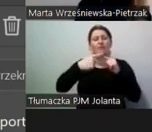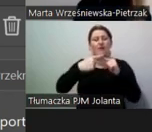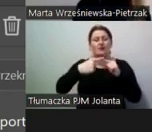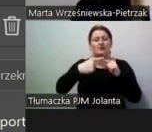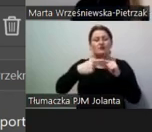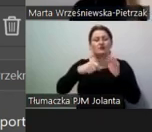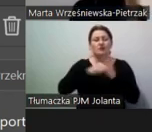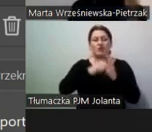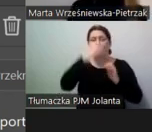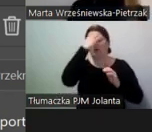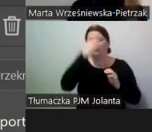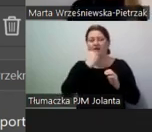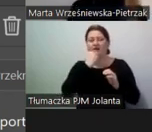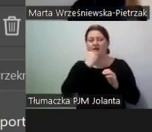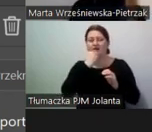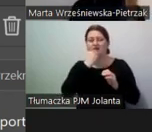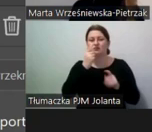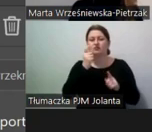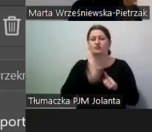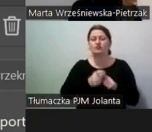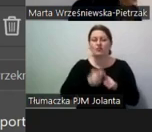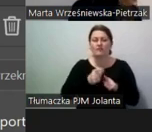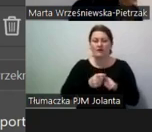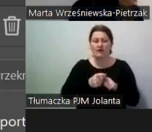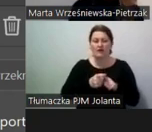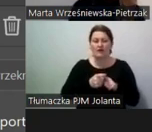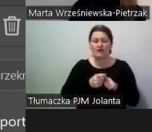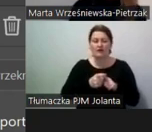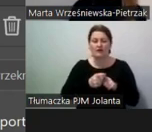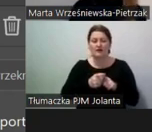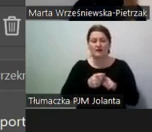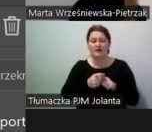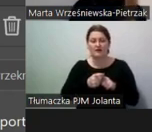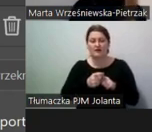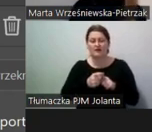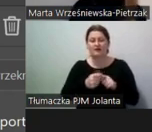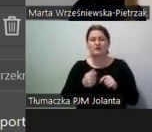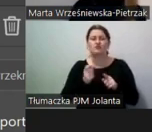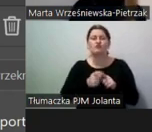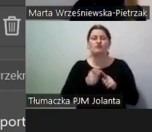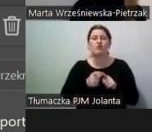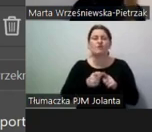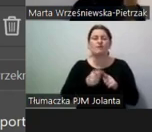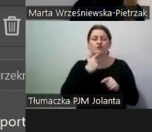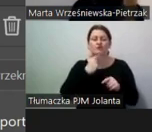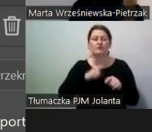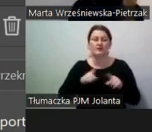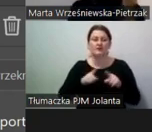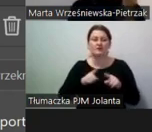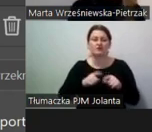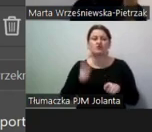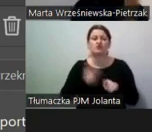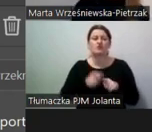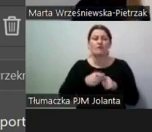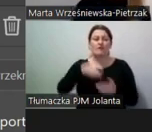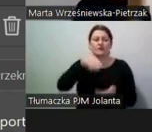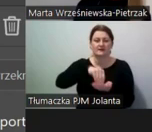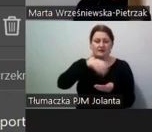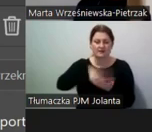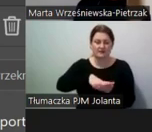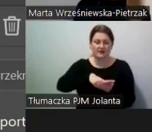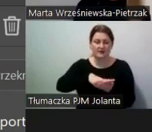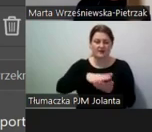danego obrazka charakterystyczne słowo. Pod znaczeniem słowo myślimy tutaj oczywiście o słowie zapisanym